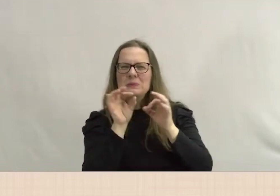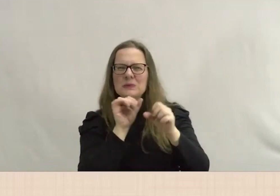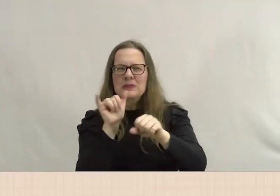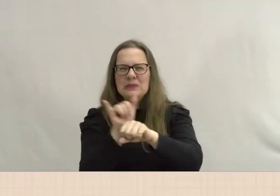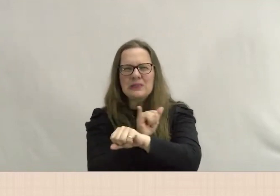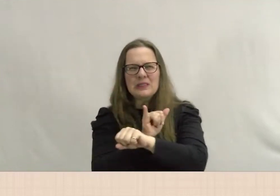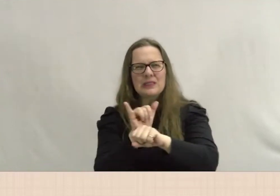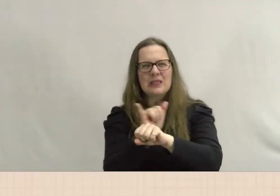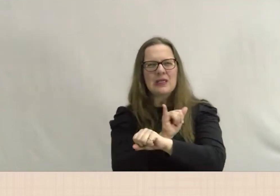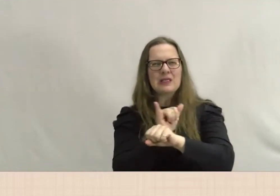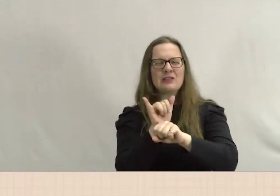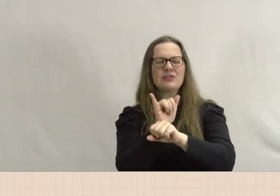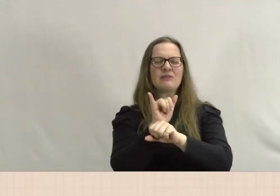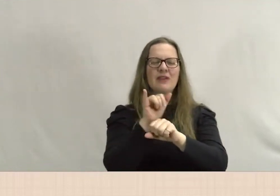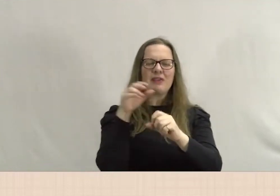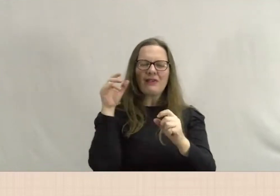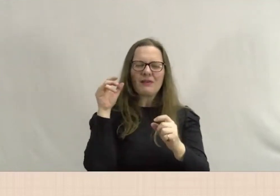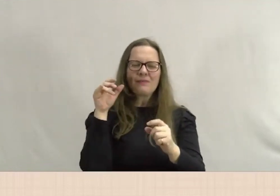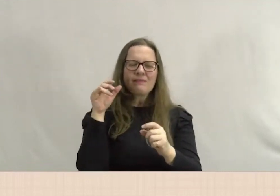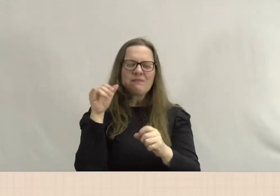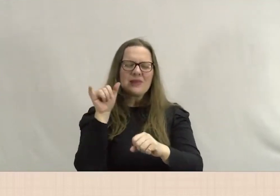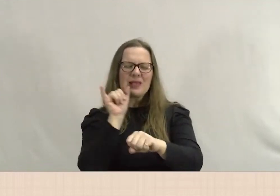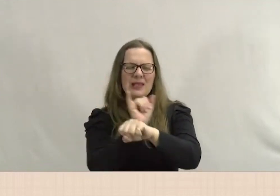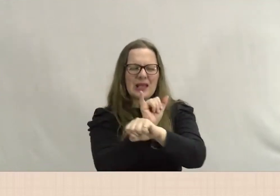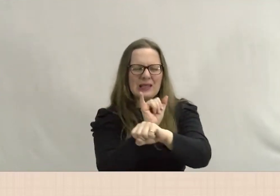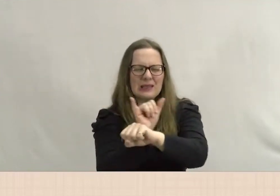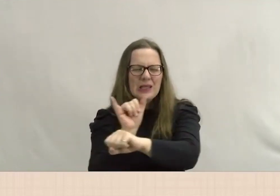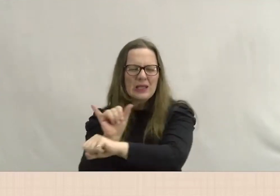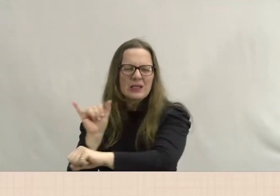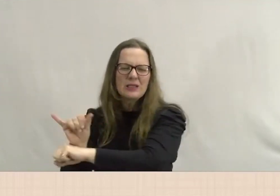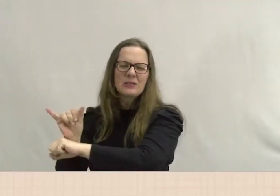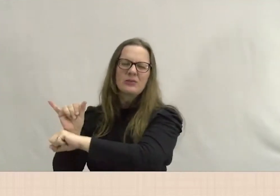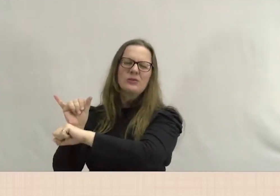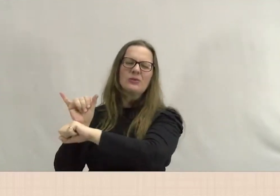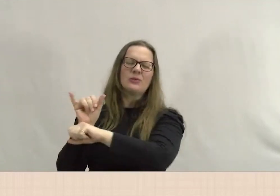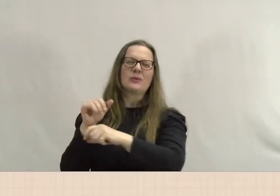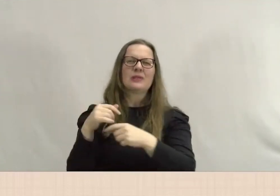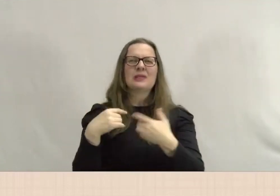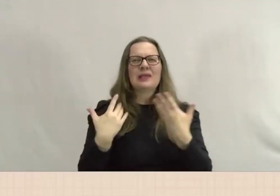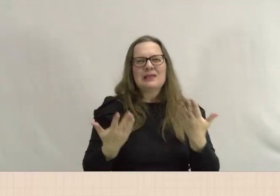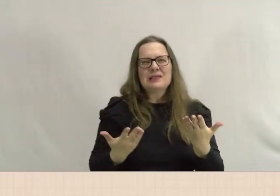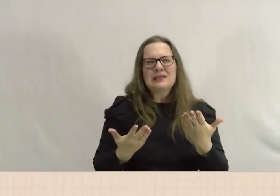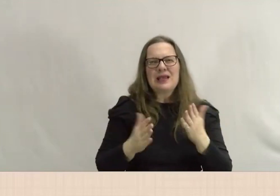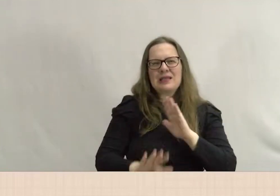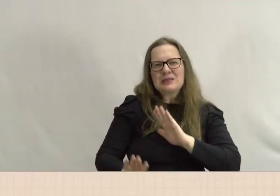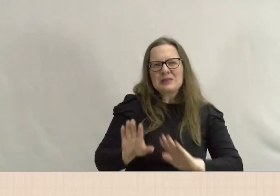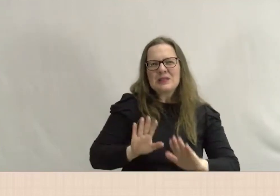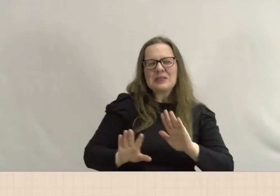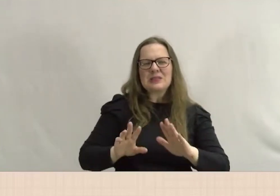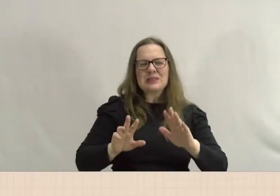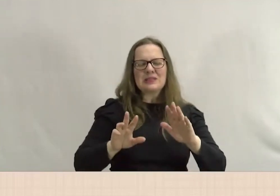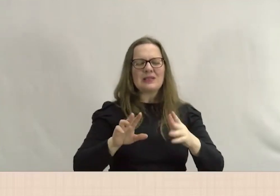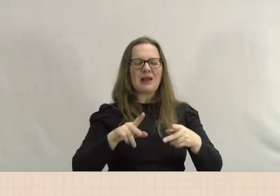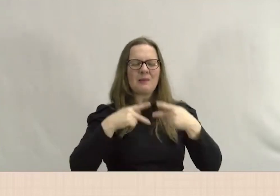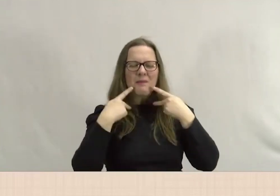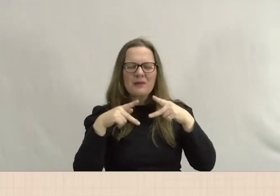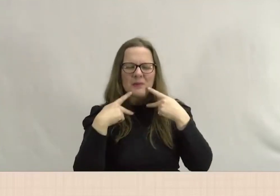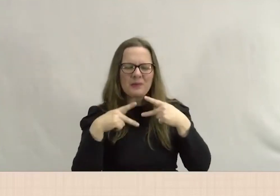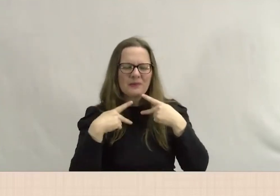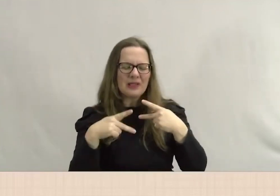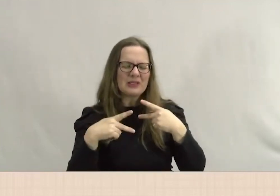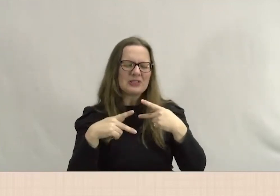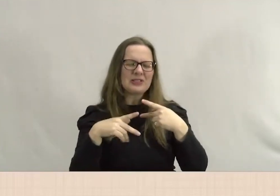mesma coisa. Quando vem a palavra profética, ele põe dúvida. Irmão, isso é uma ofensa para Deus.